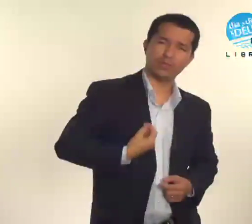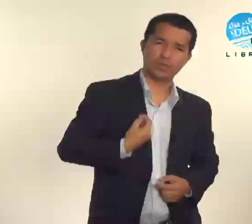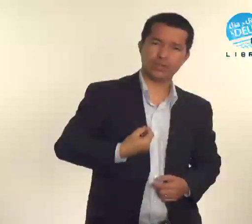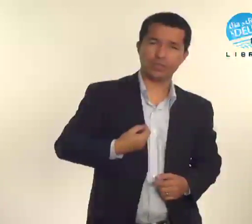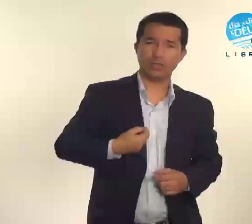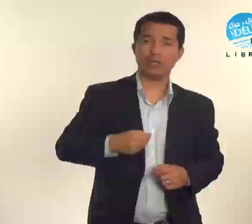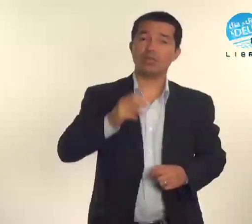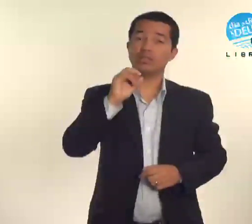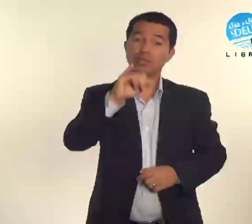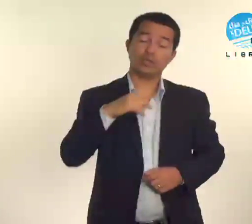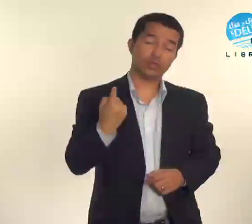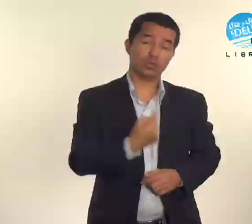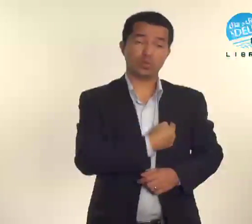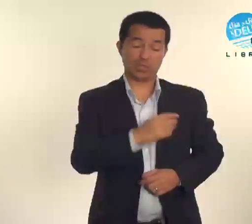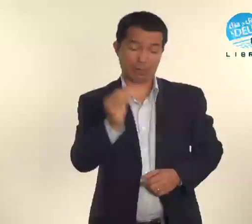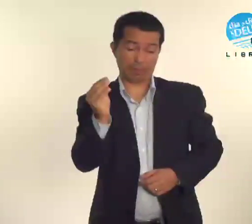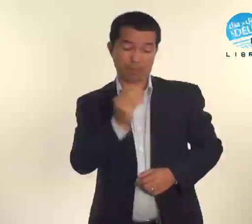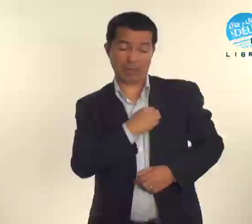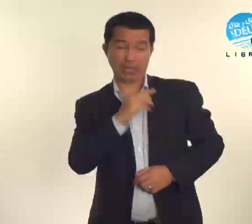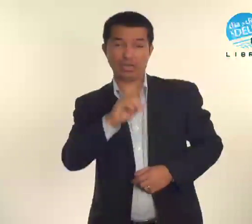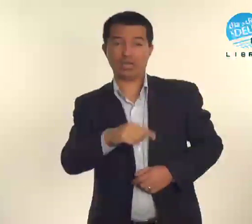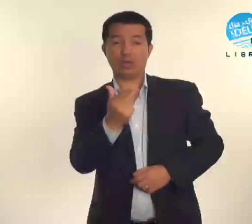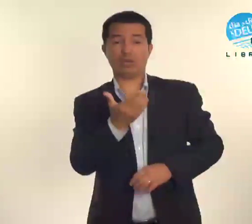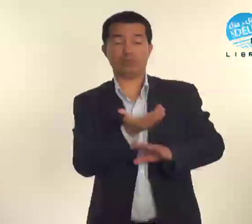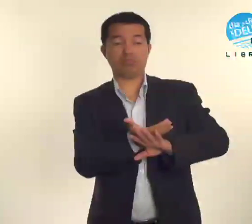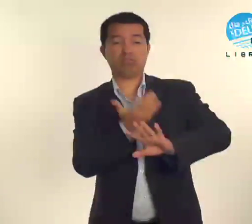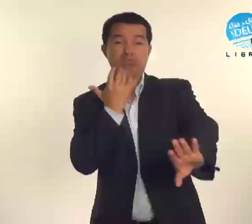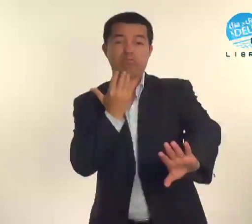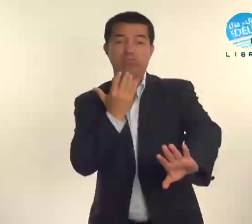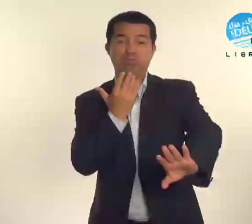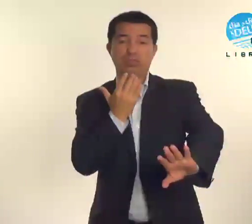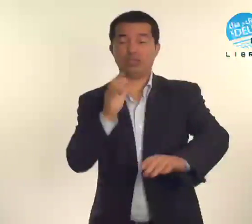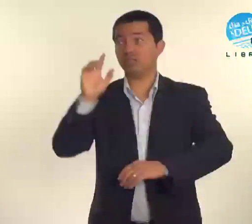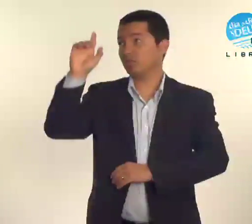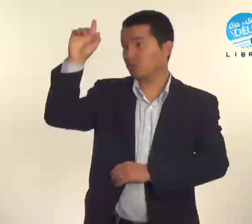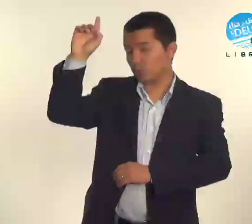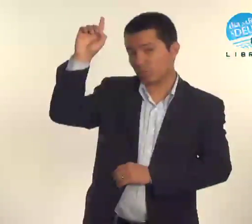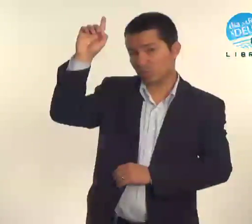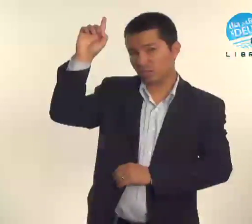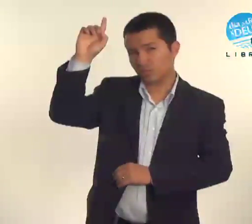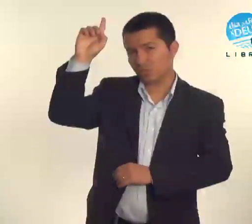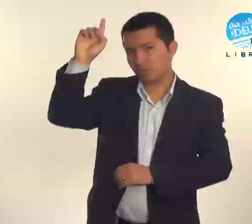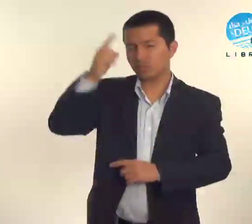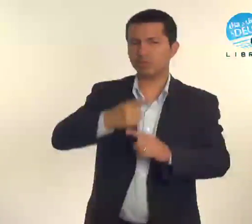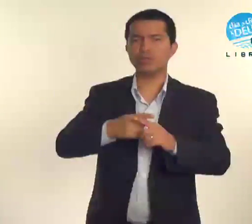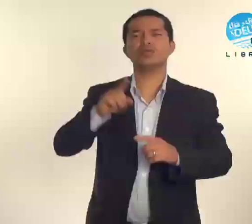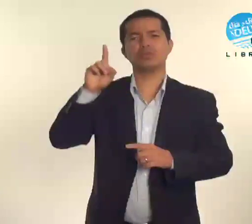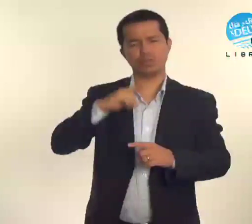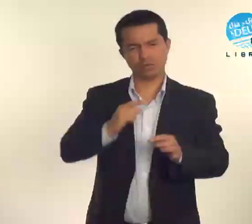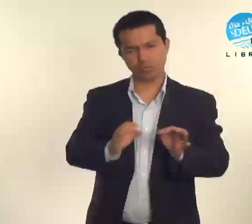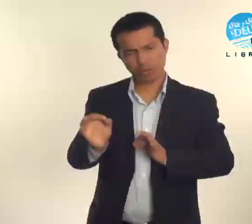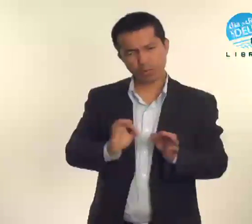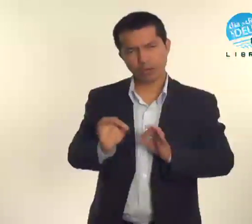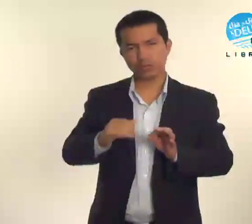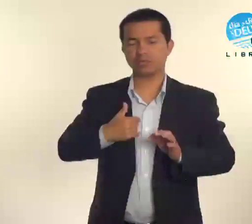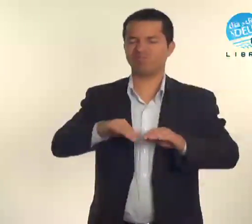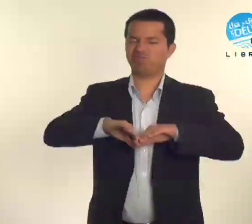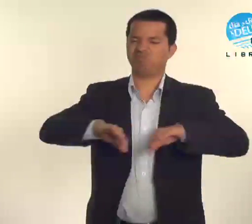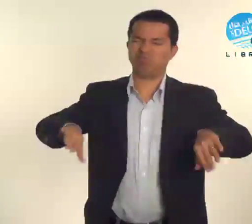vida. E quando nós nos afastamos desse plano e desse propósito de Deus,